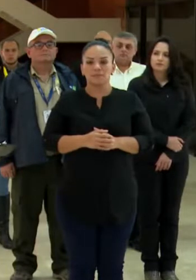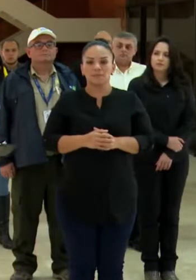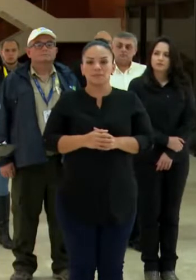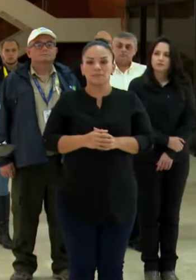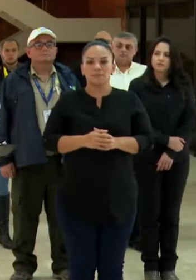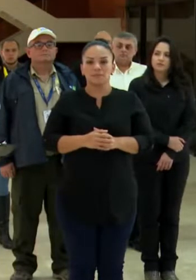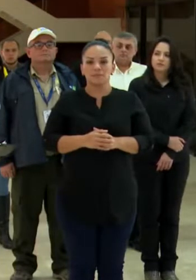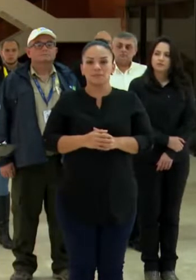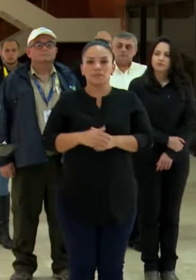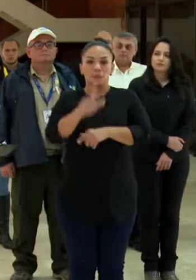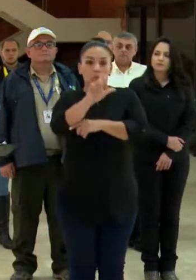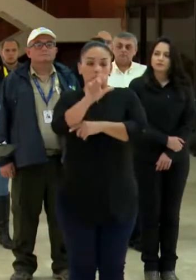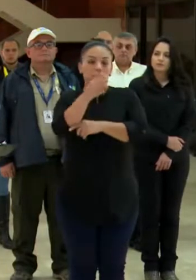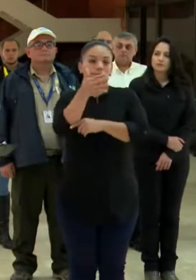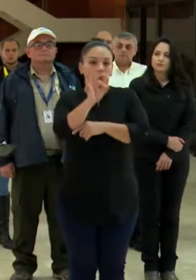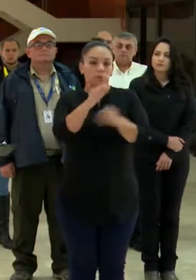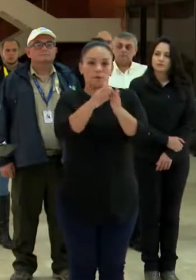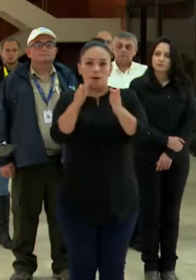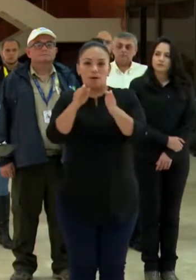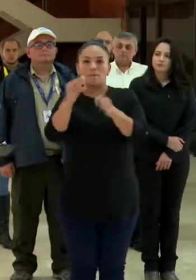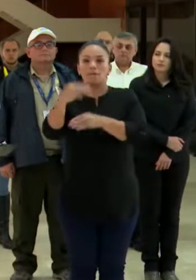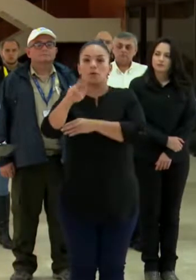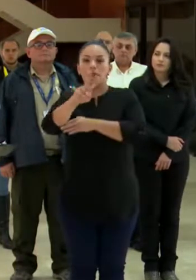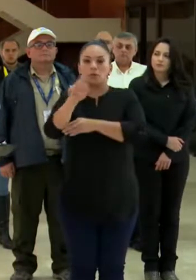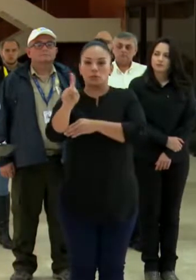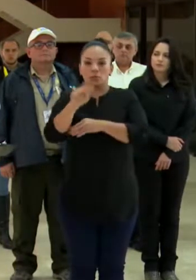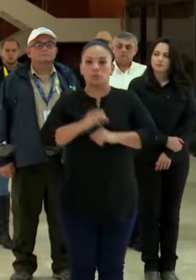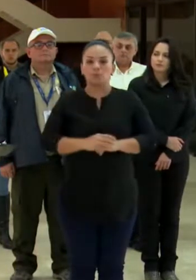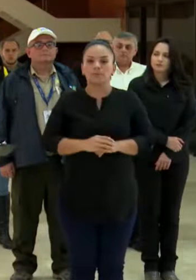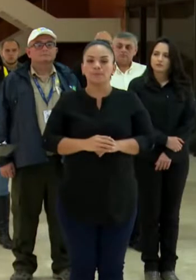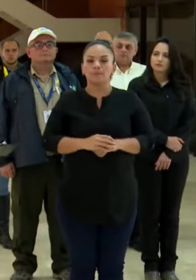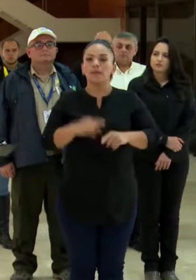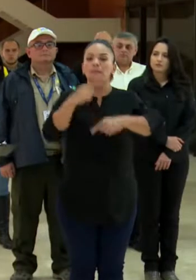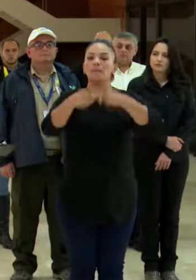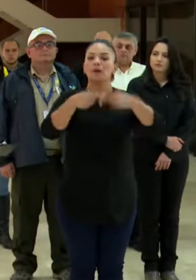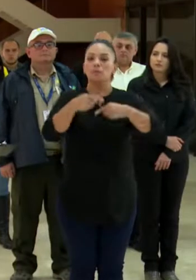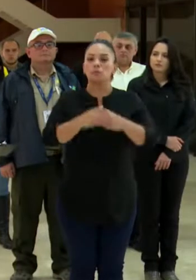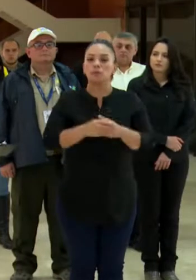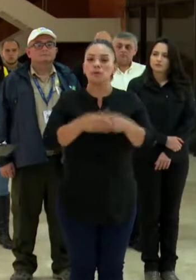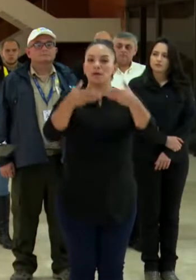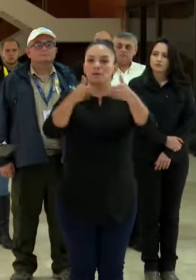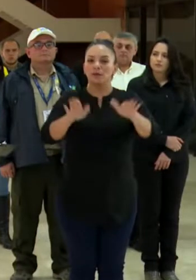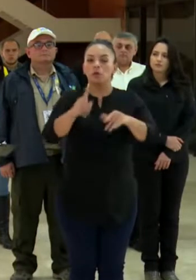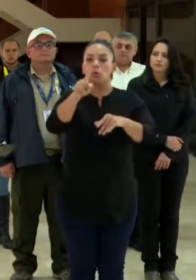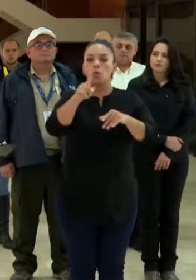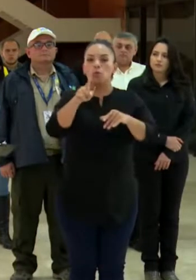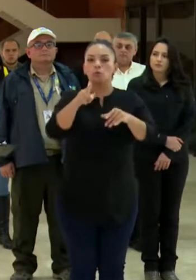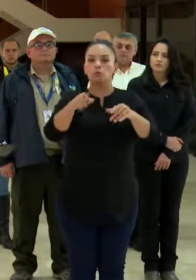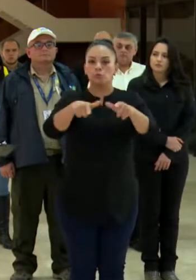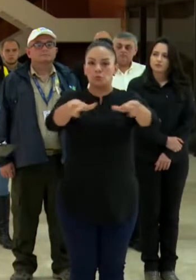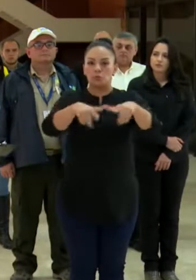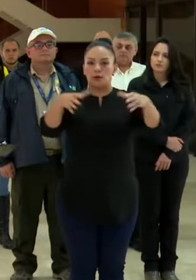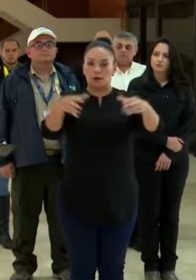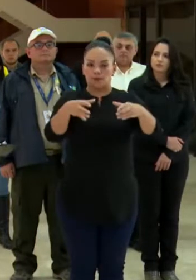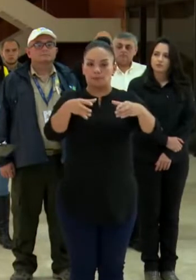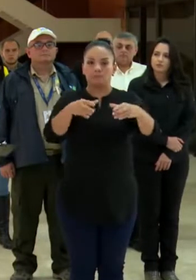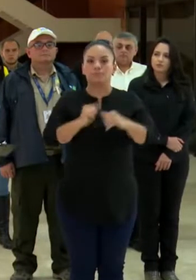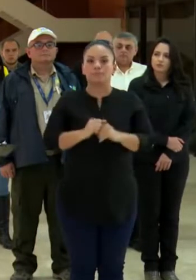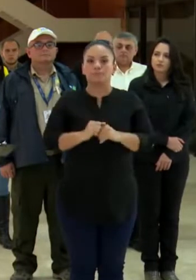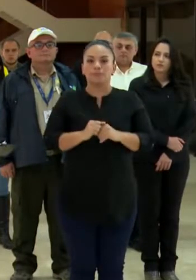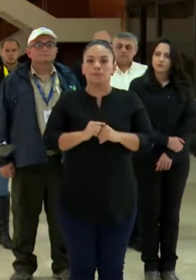más bien del lunes 19 al miércoles 21, estaremos habilitando un centro de acopio para las personas que